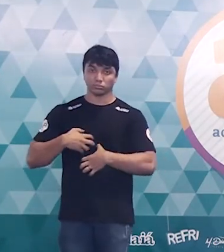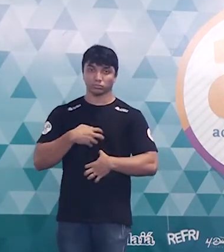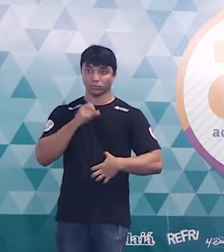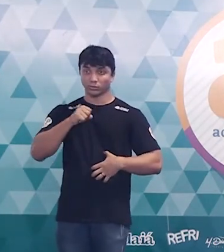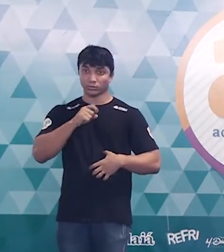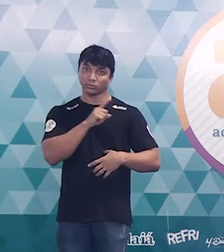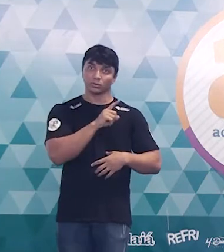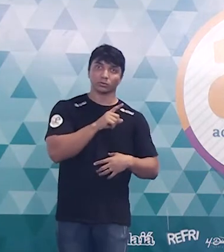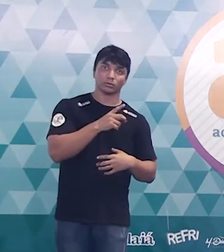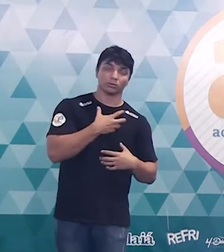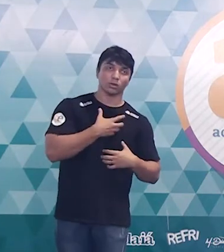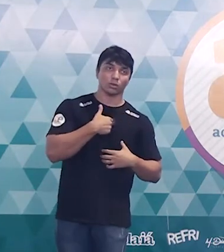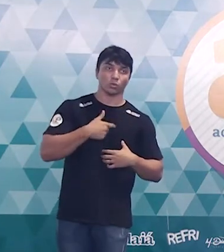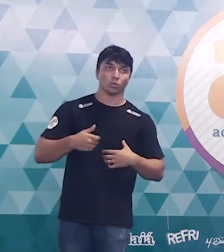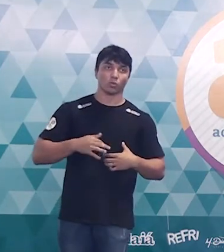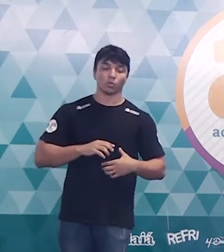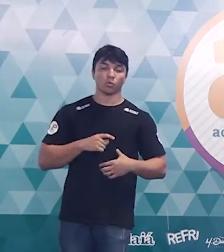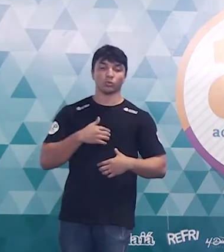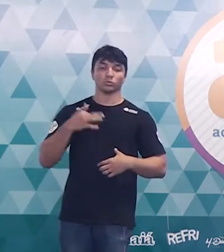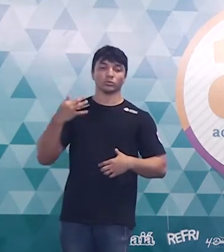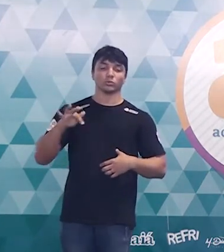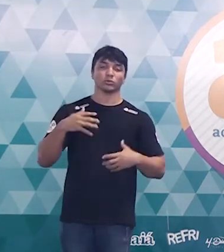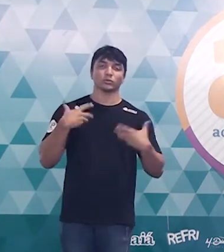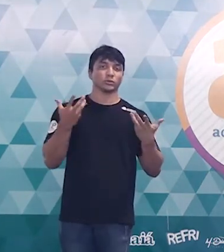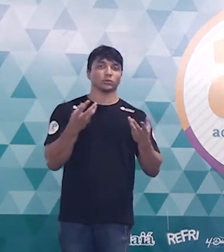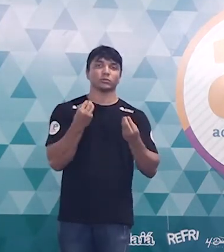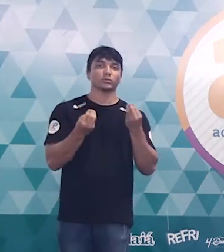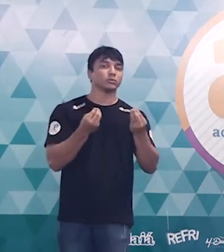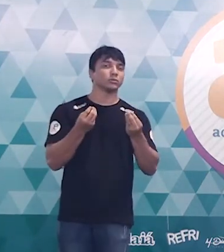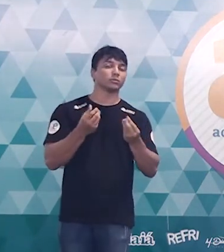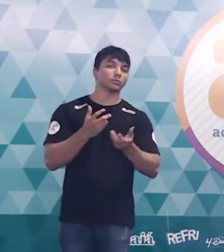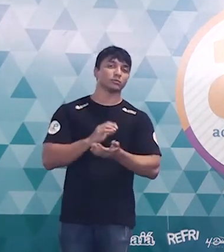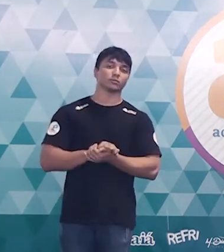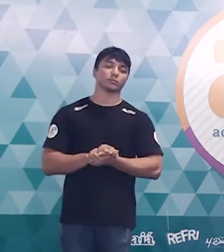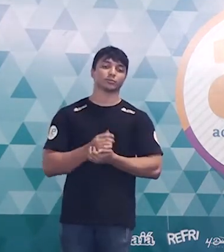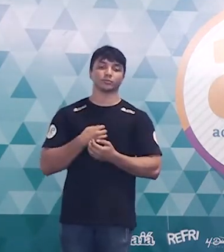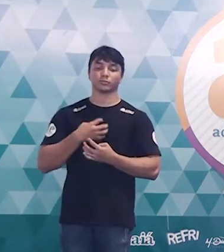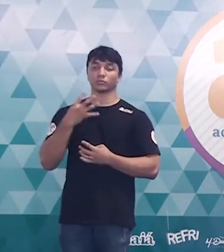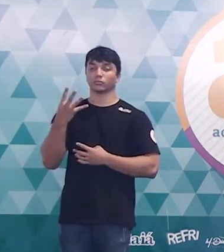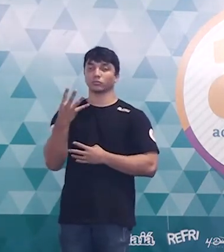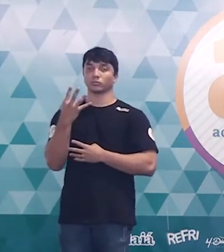sim ou não? Vai. É o mesmo tanto.